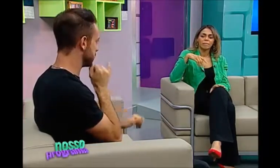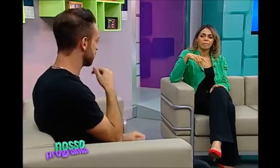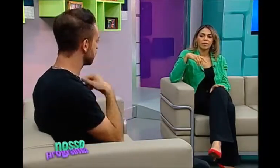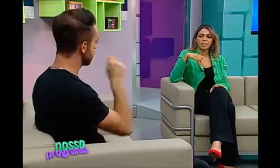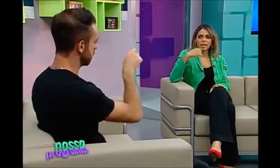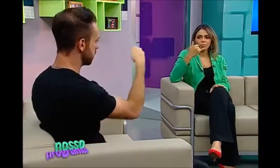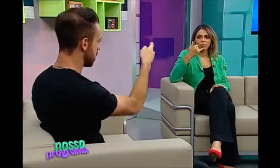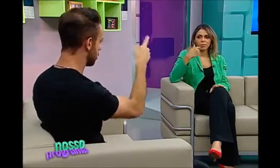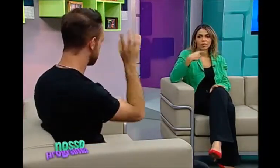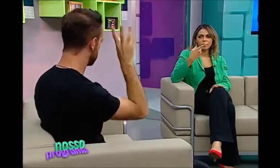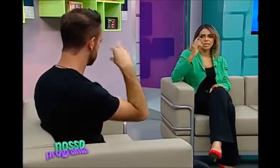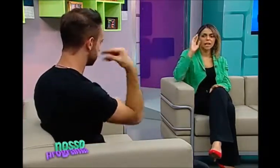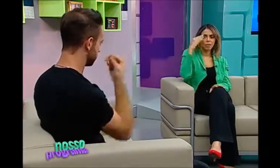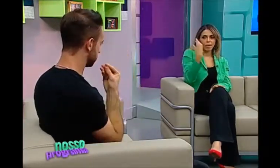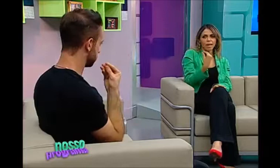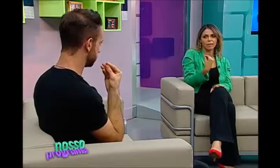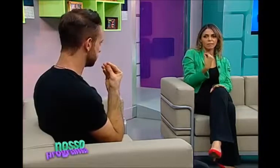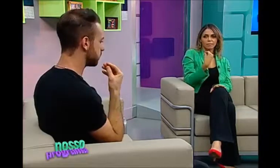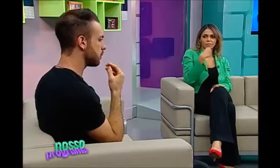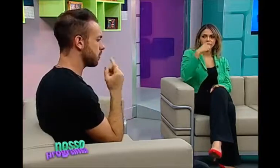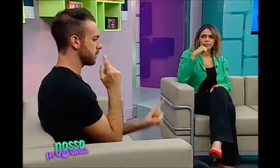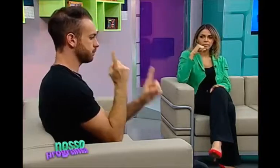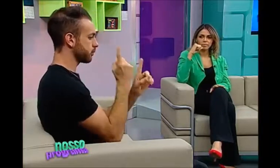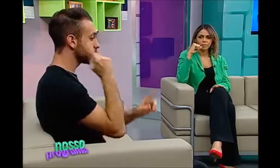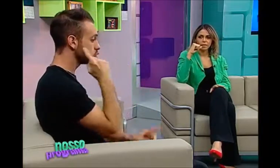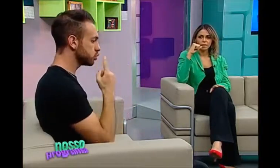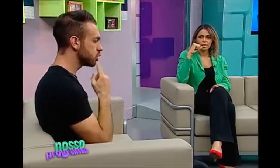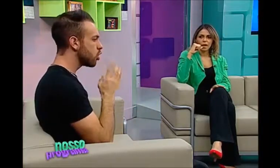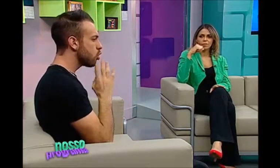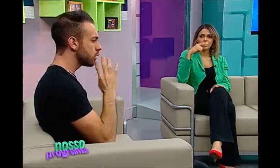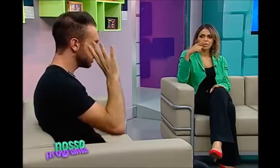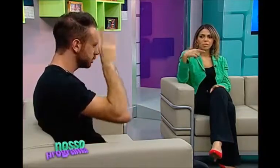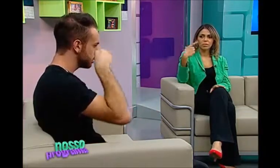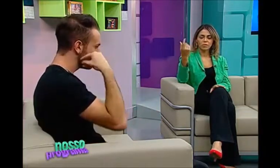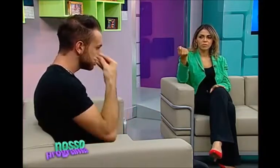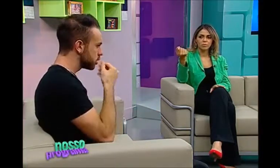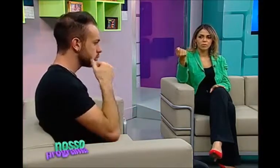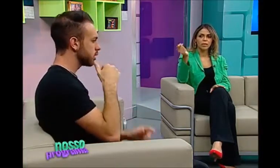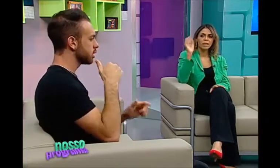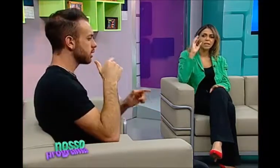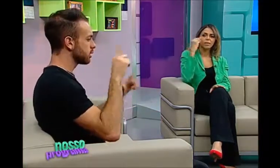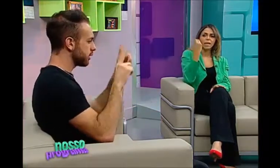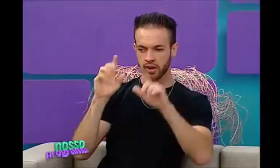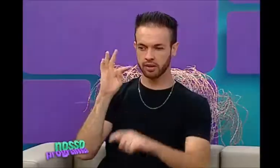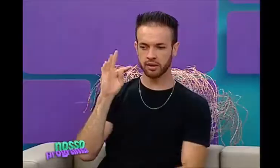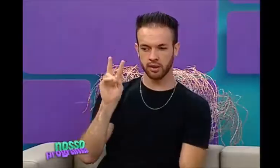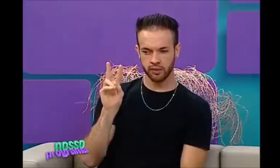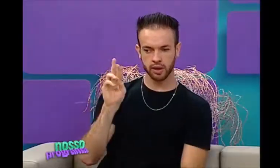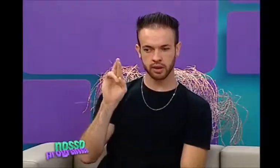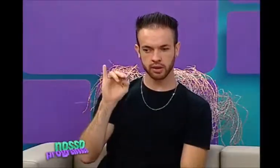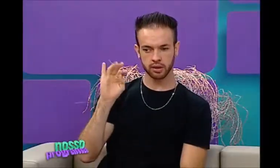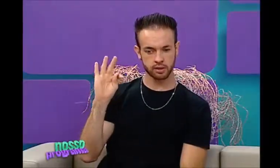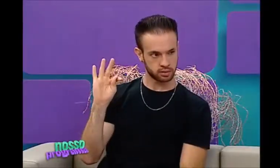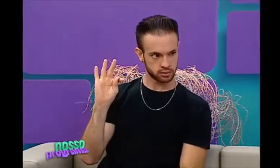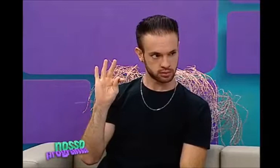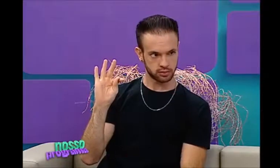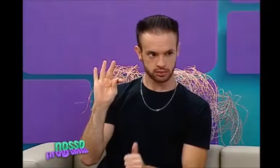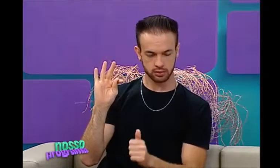Por exemplo, eu dei esse sinal para ela. Aí eu vou encontrar um surdo e falar, você conhece aquela mulher que trabalha na TV